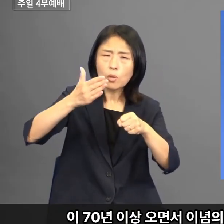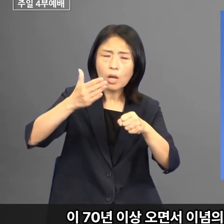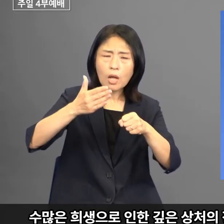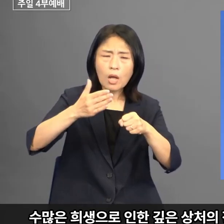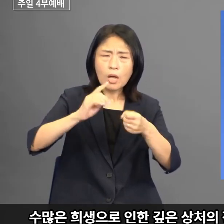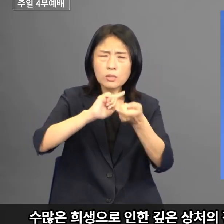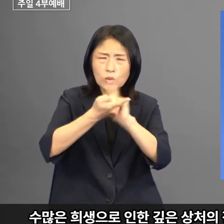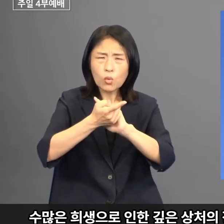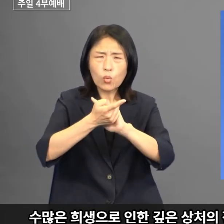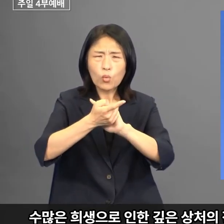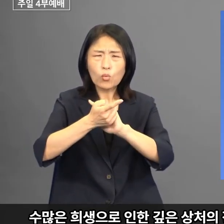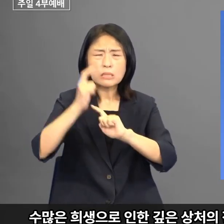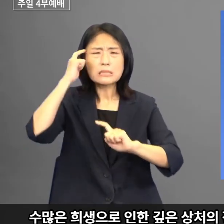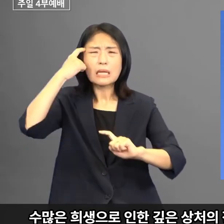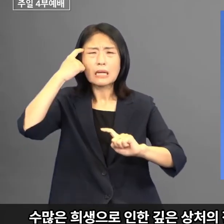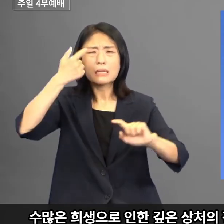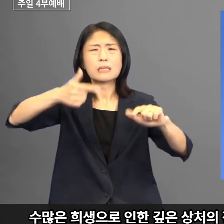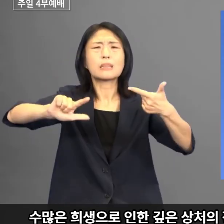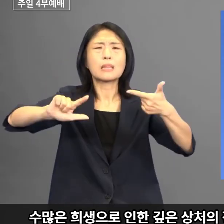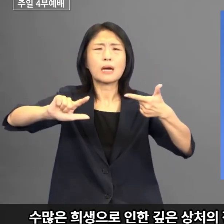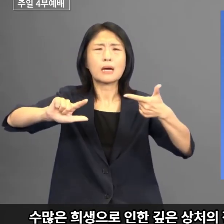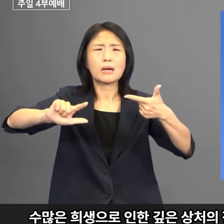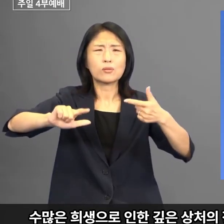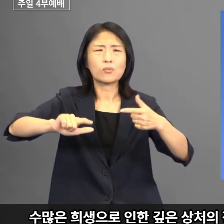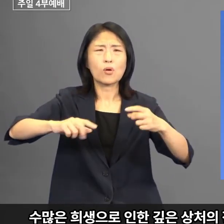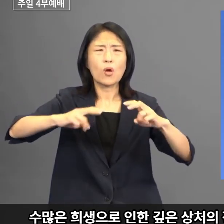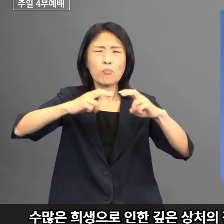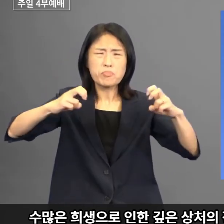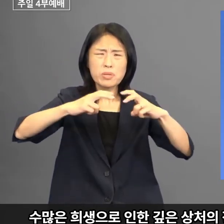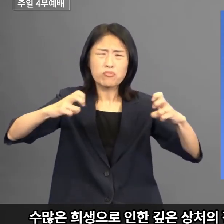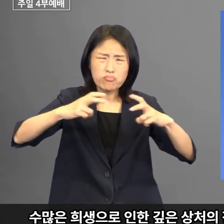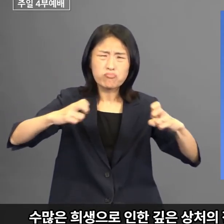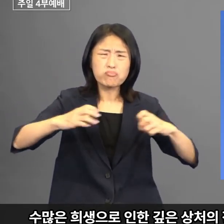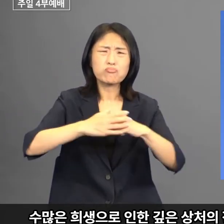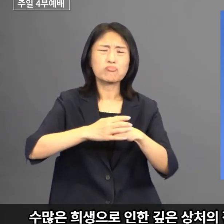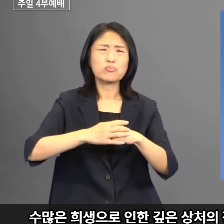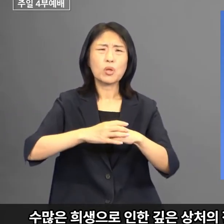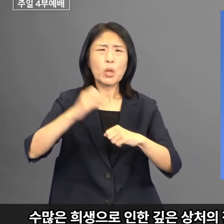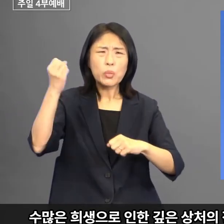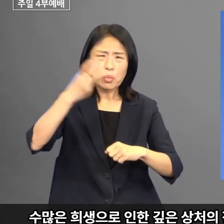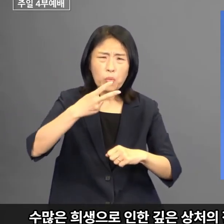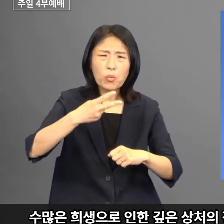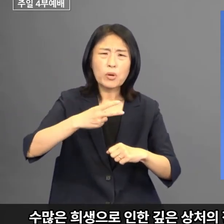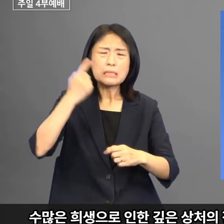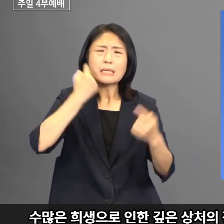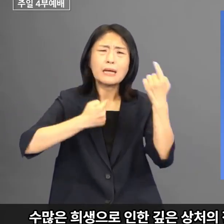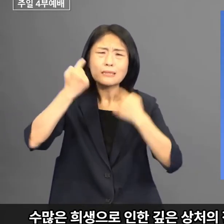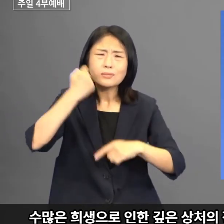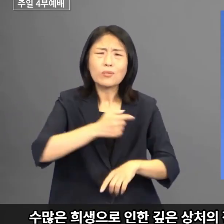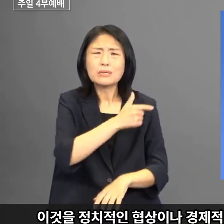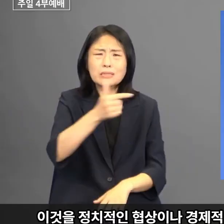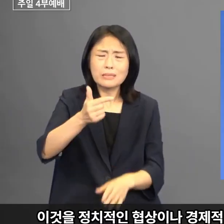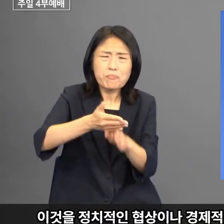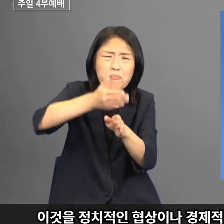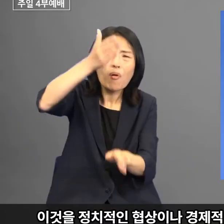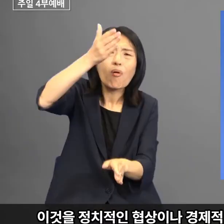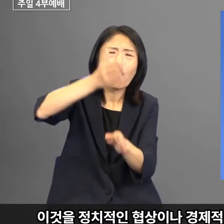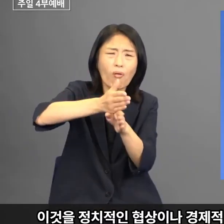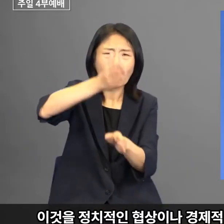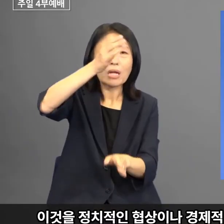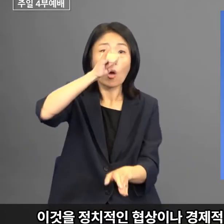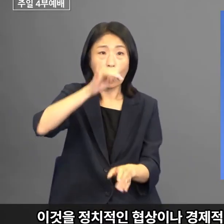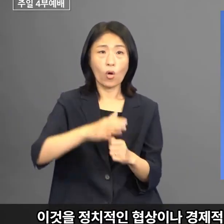장벽, 수많은 희생으로 인한 깊은 상처의 장벽들이 아주 두텁게 세워져 있습니다.